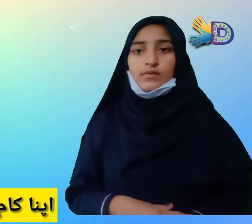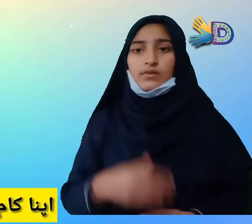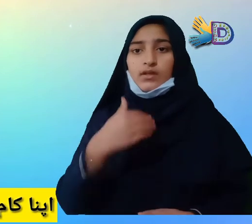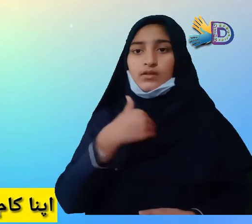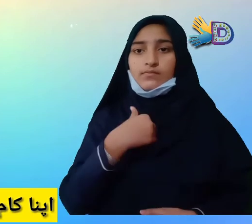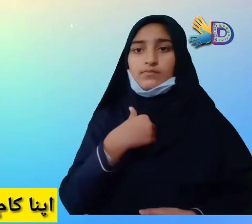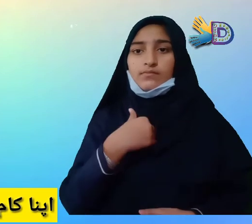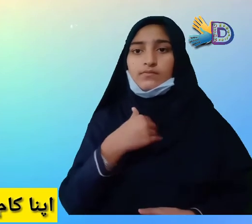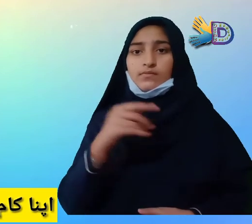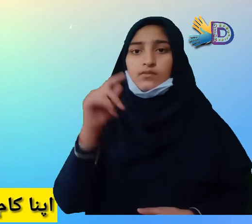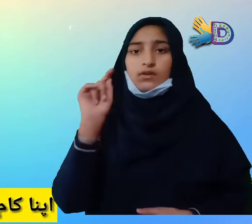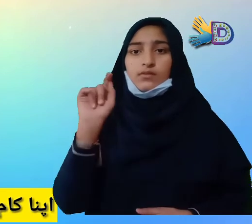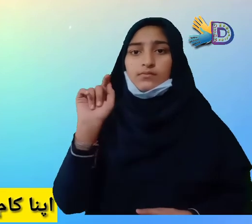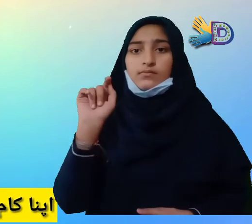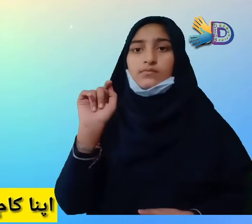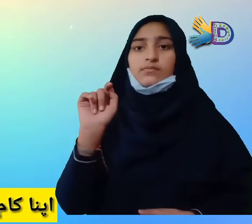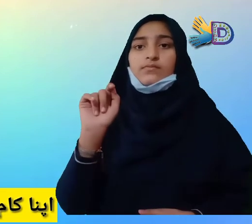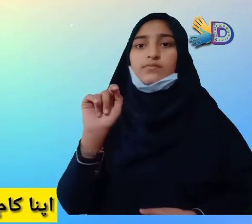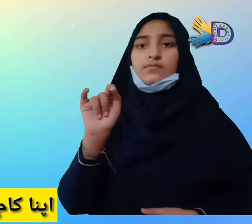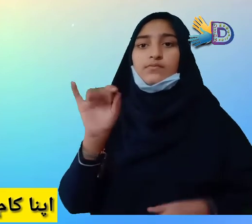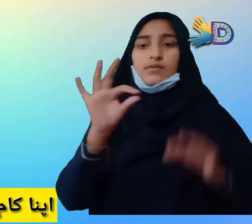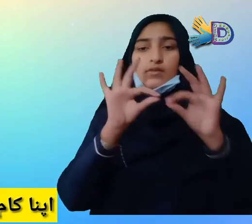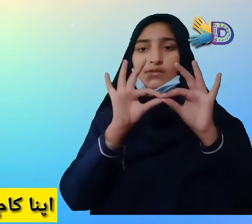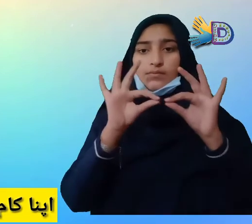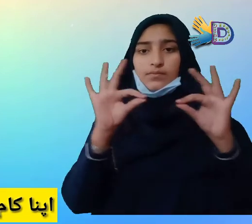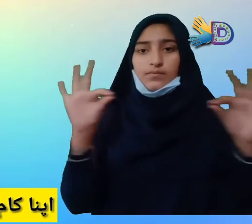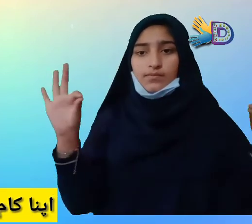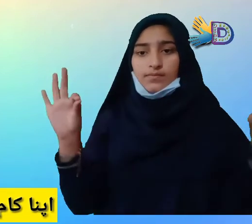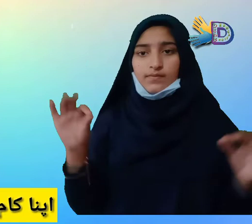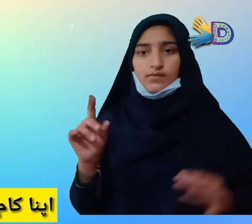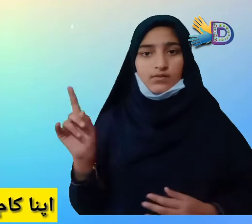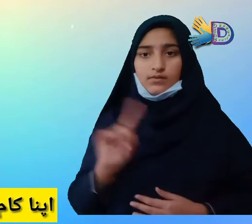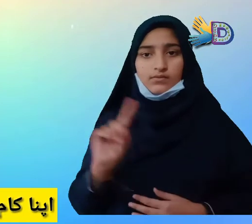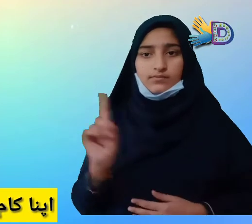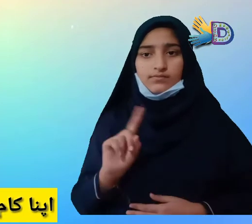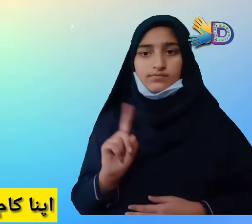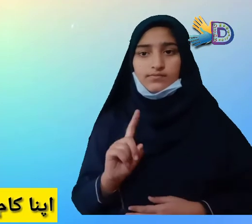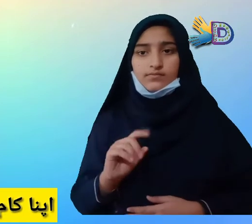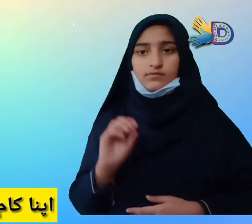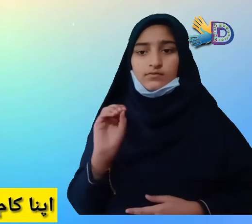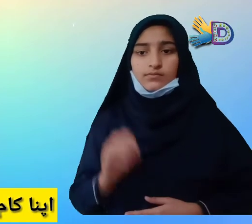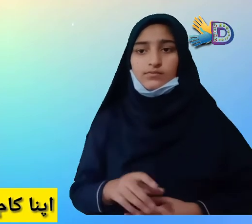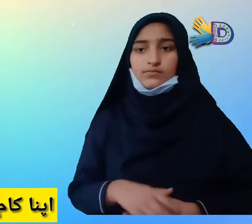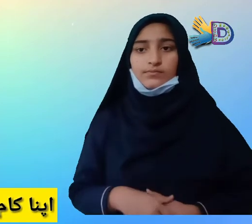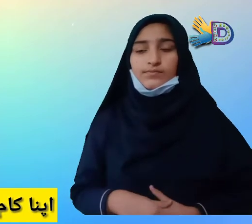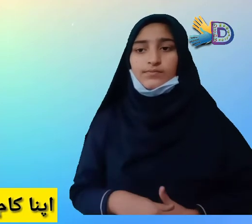अपना काम अधूरा मत छोड़ो।